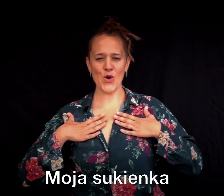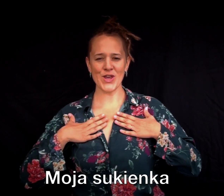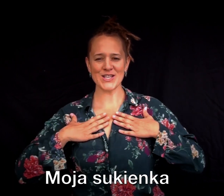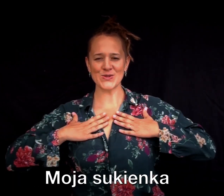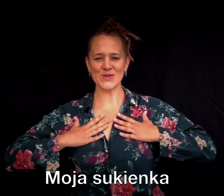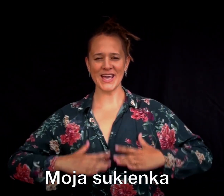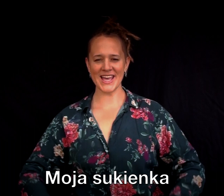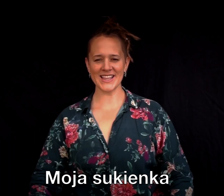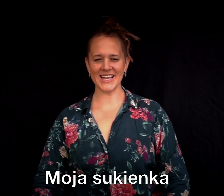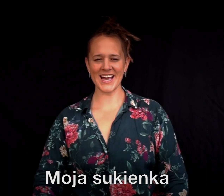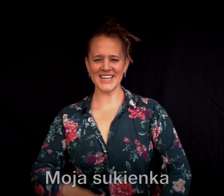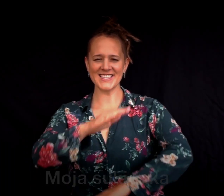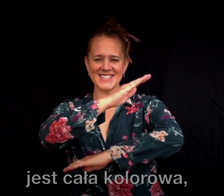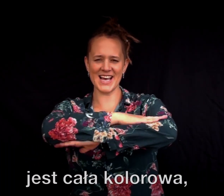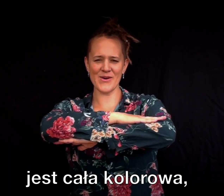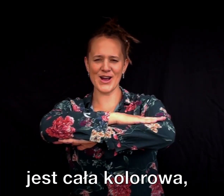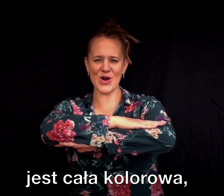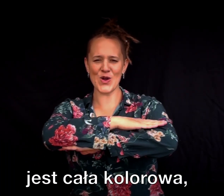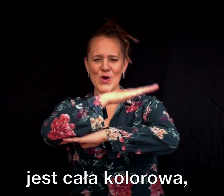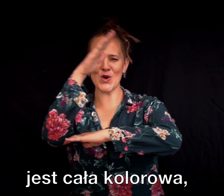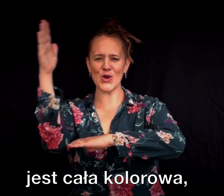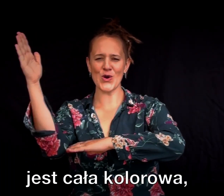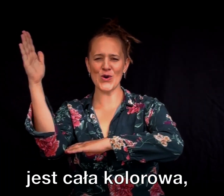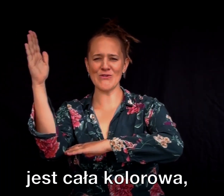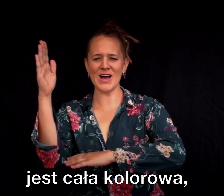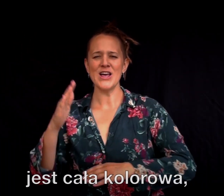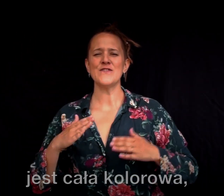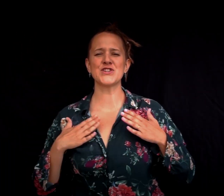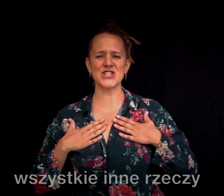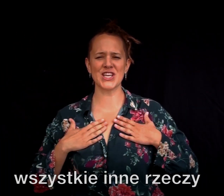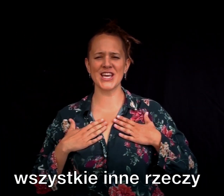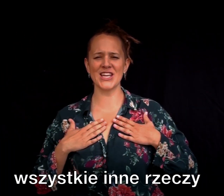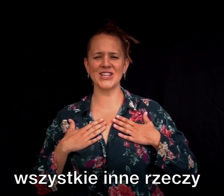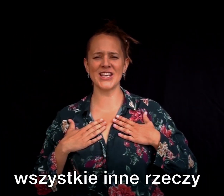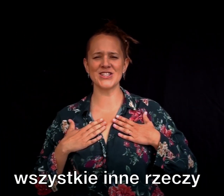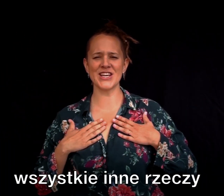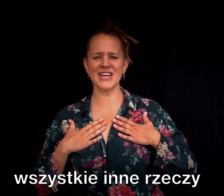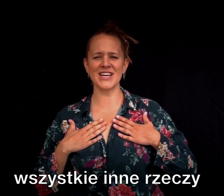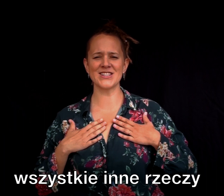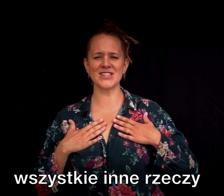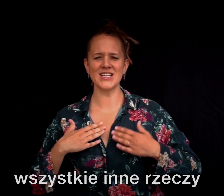Moja sukienka jest cała kolorowa, wszystkie inne rzeczy